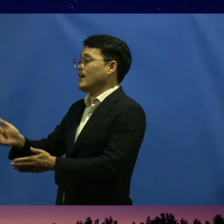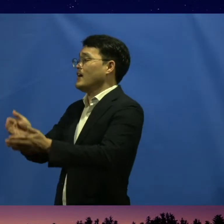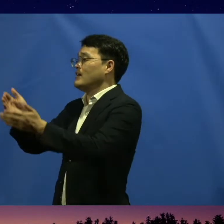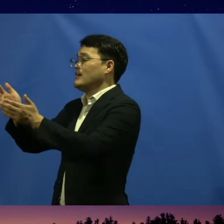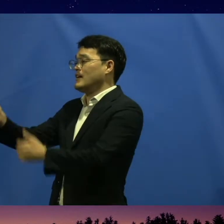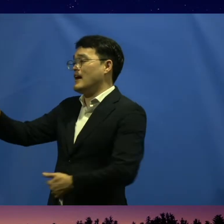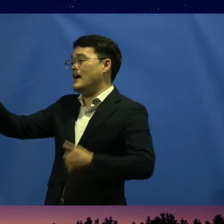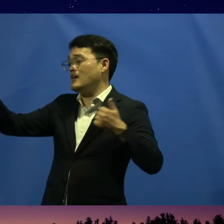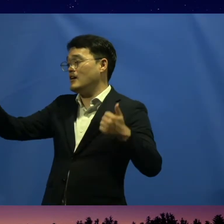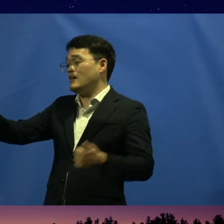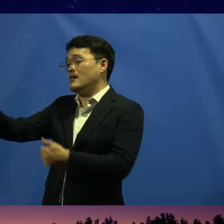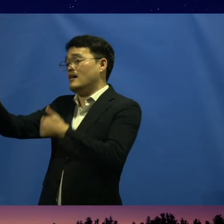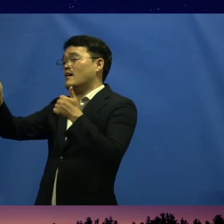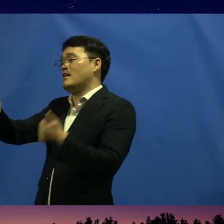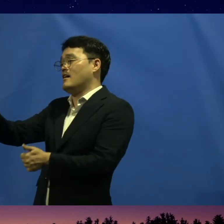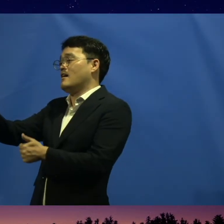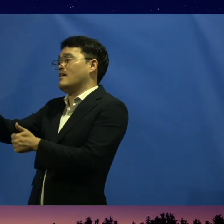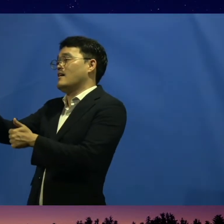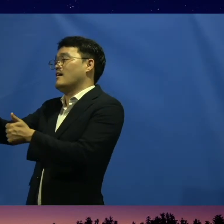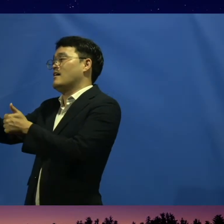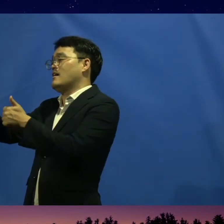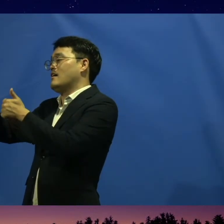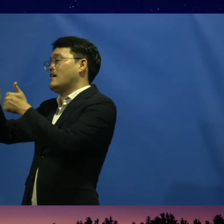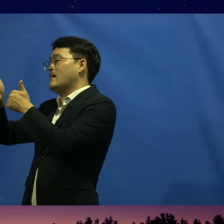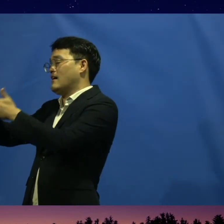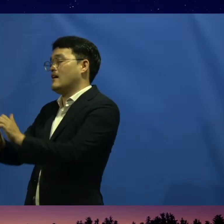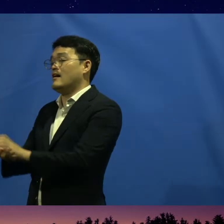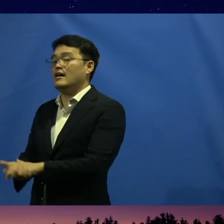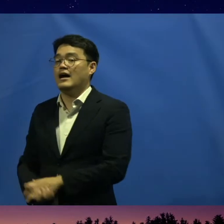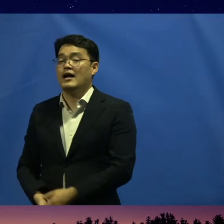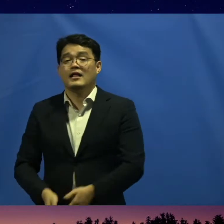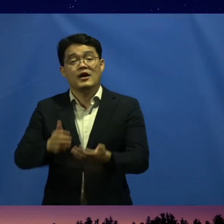주의 길을 가리라